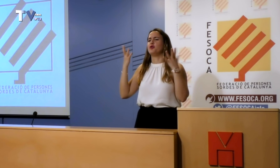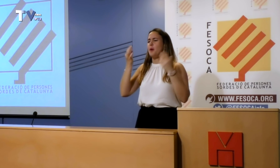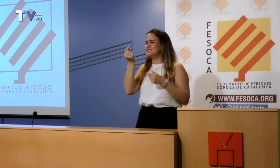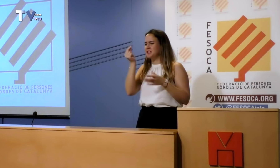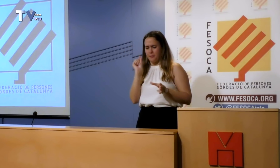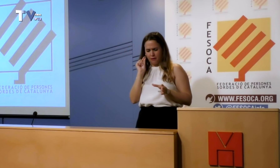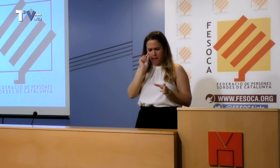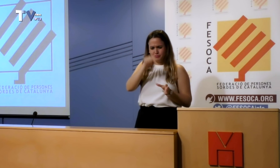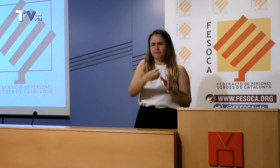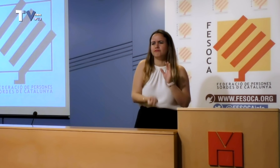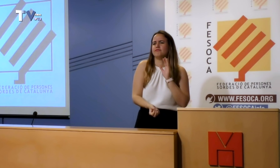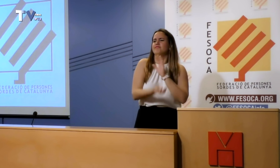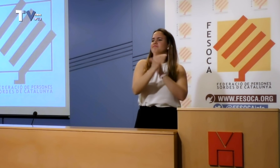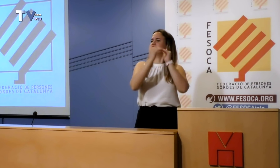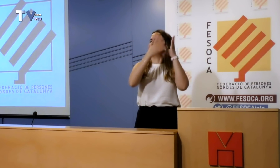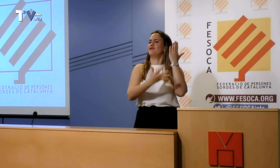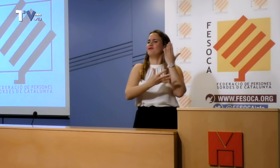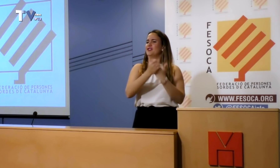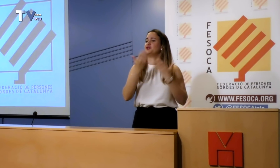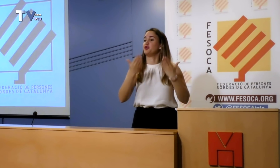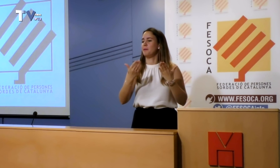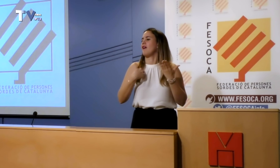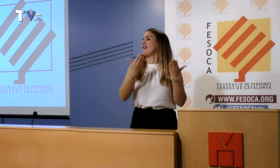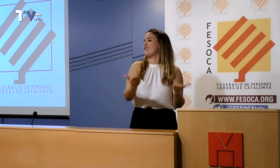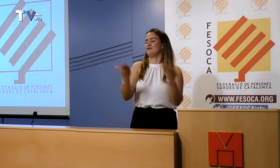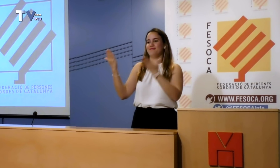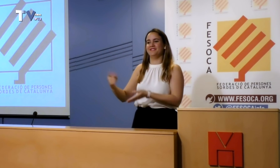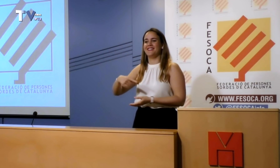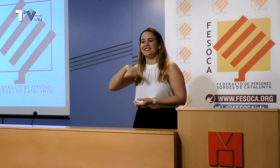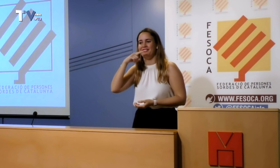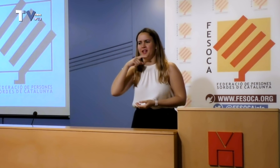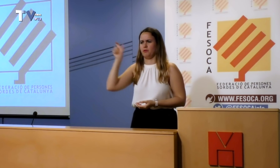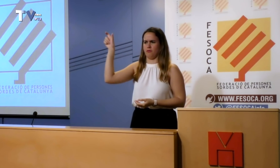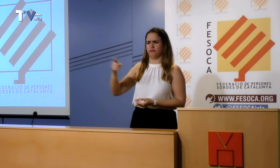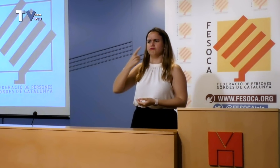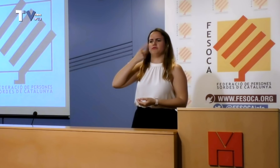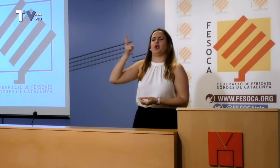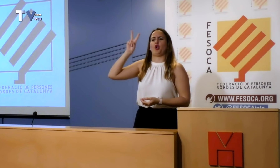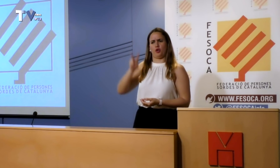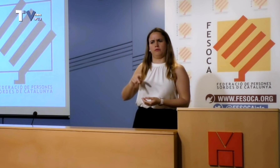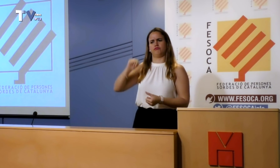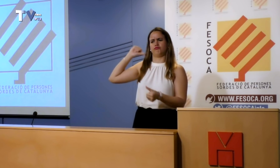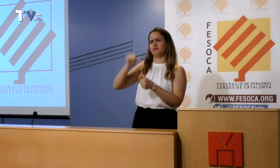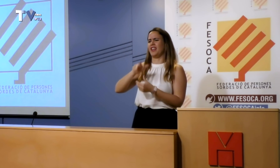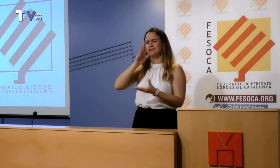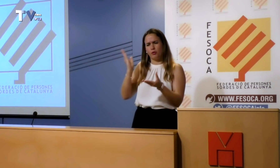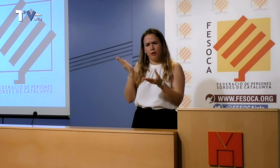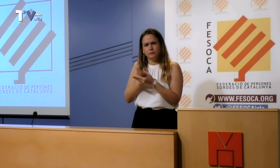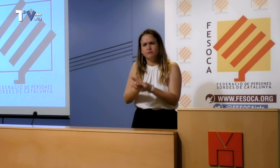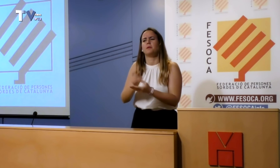pas a una conferència anomenada com es va i com es va iniciar la federació,